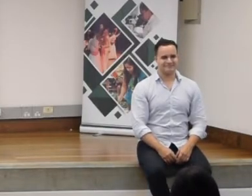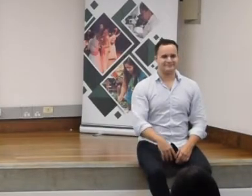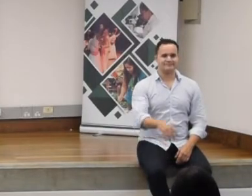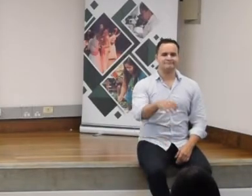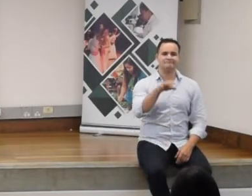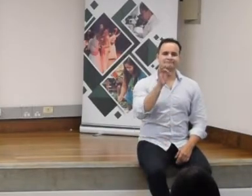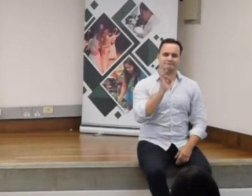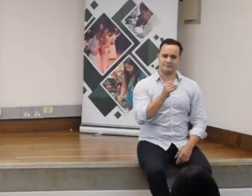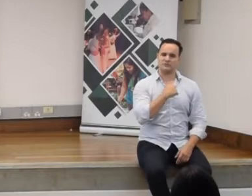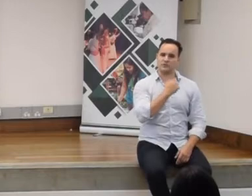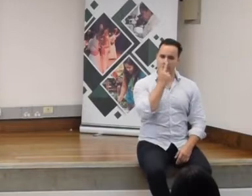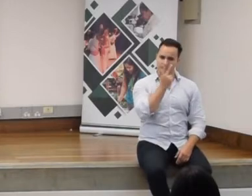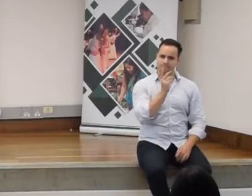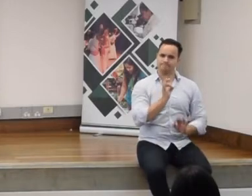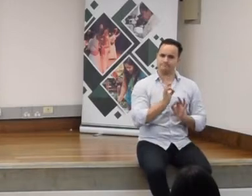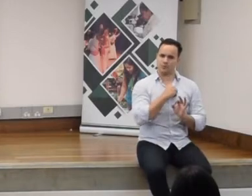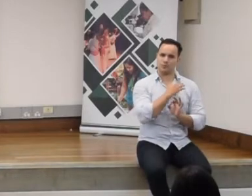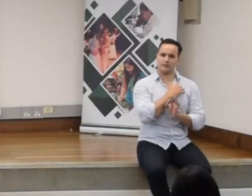trabajo bonito.